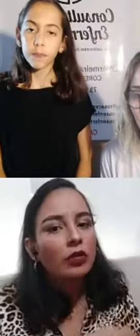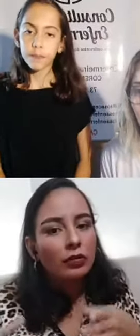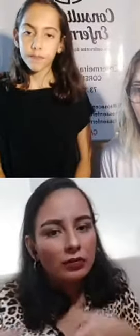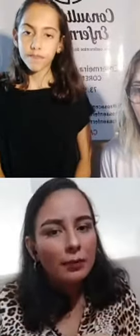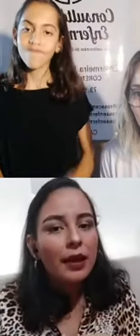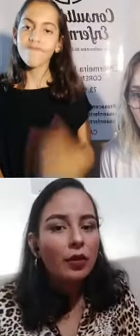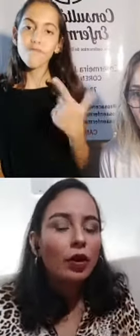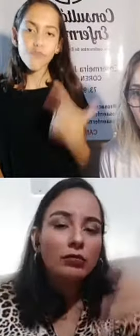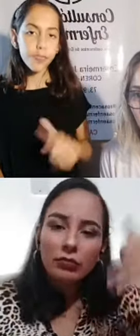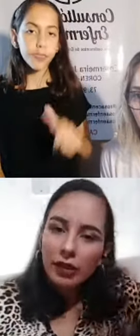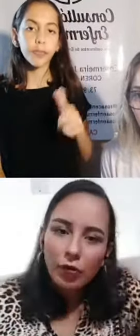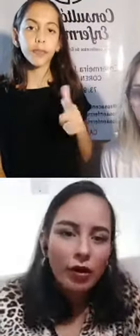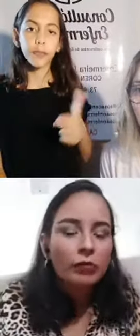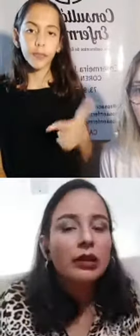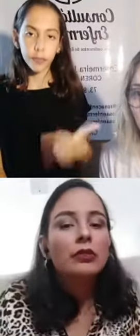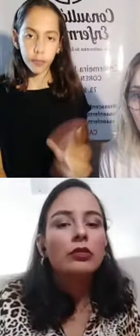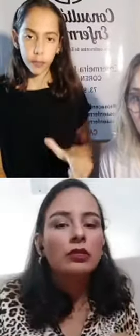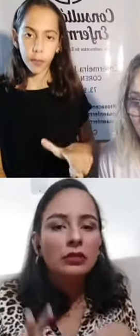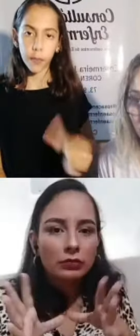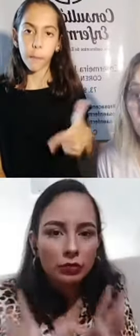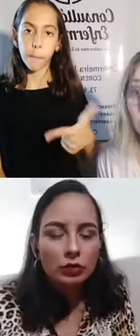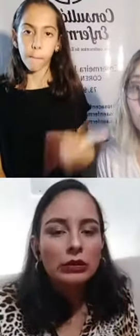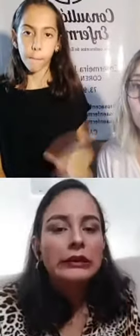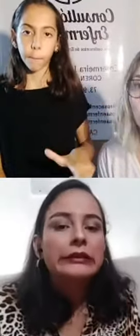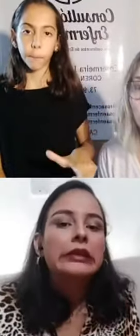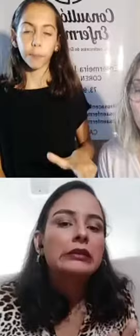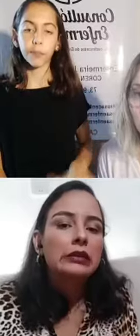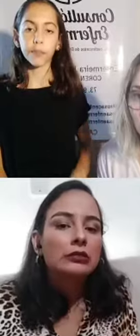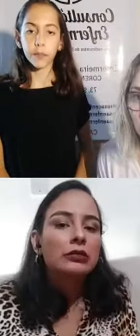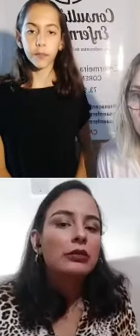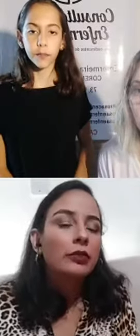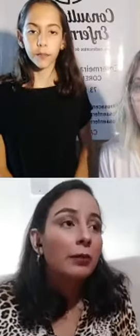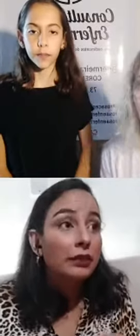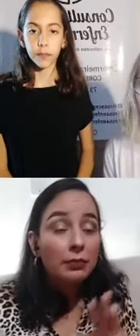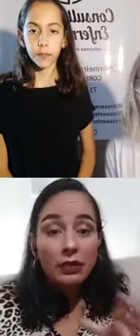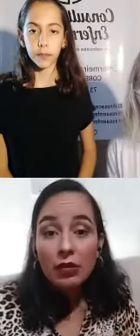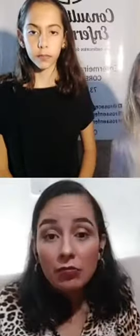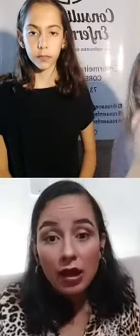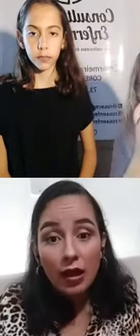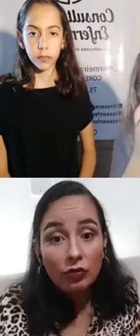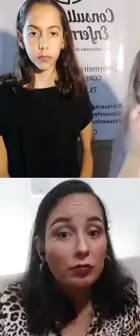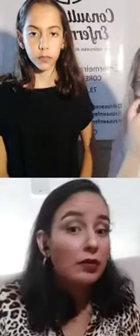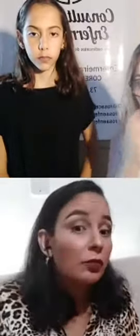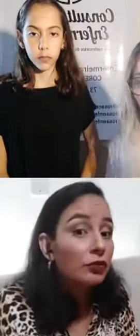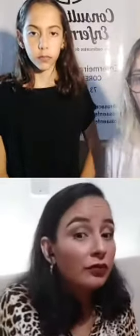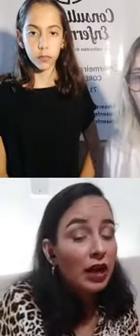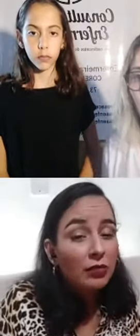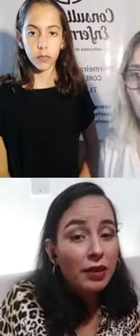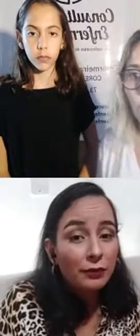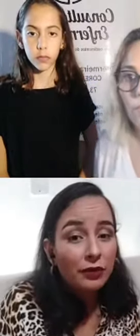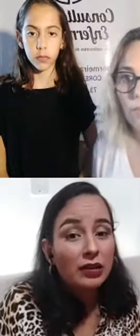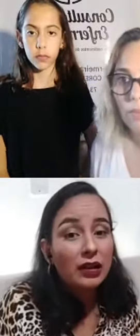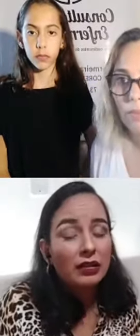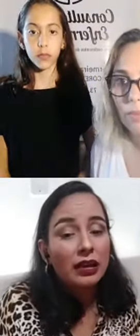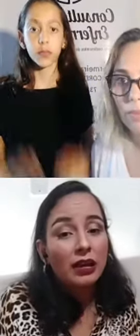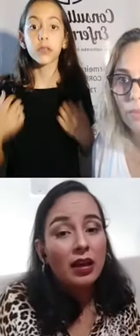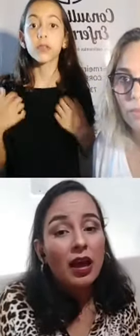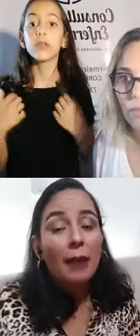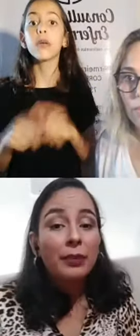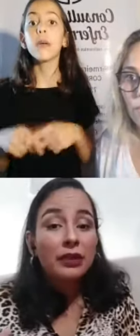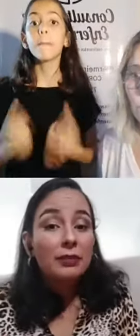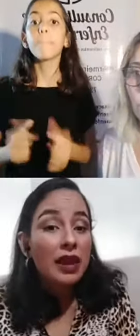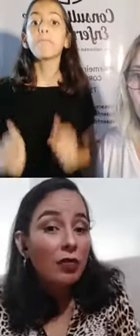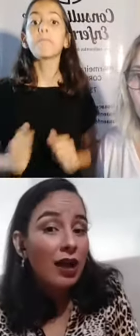diversidade. Ó, isso é melhor do que qualquer outra coisa. Então eu estou tentando, né? Eu falei, a pandemia é um caos, mas eu pude ficar com minha filha, né?